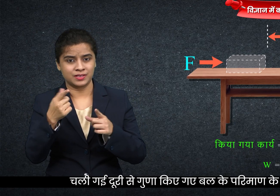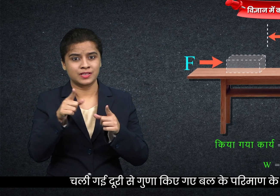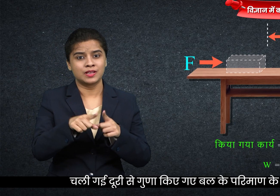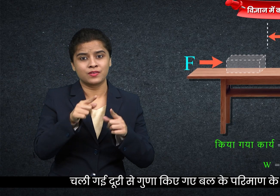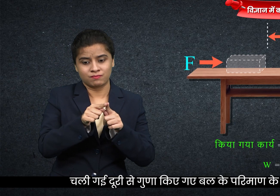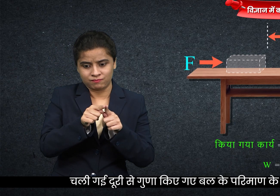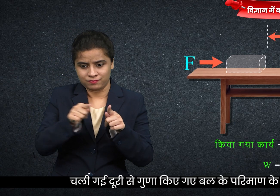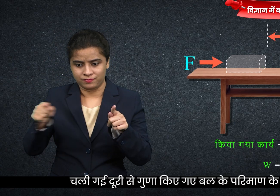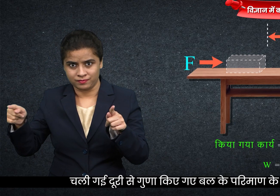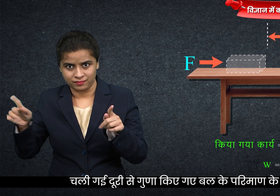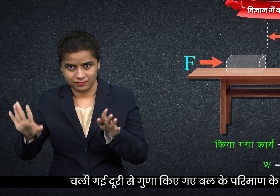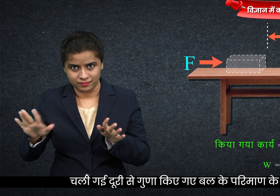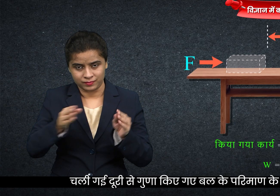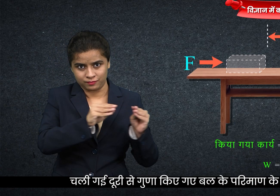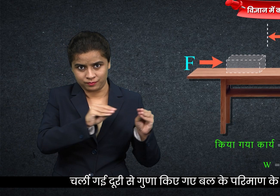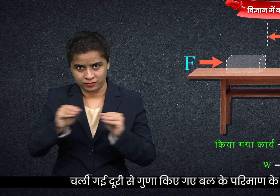के बराबर होता है।